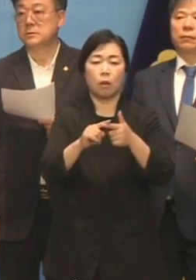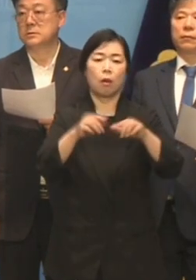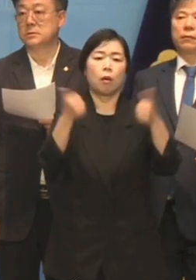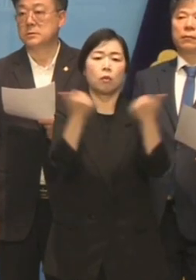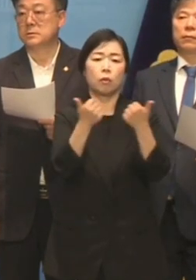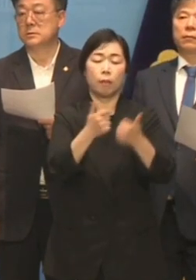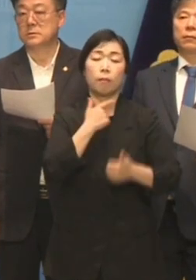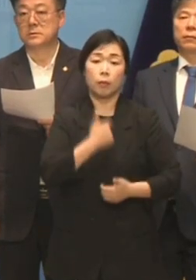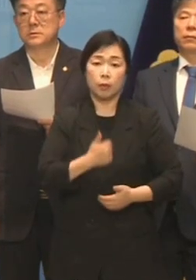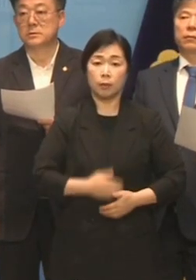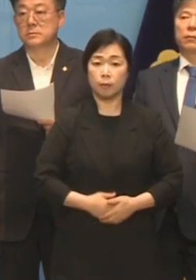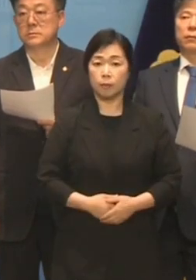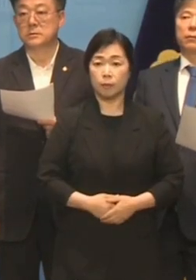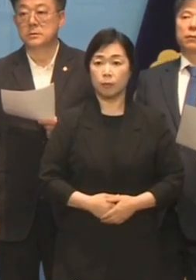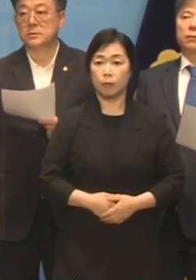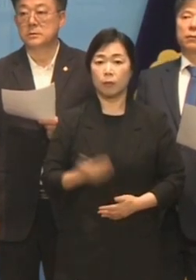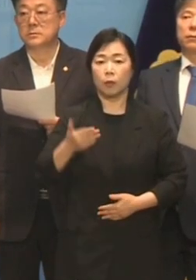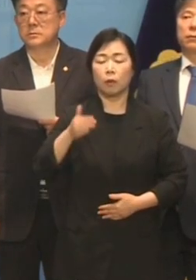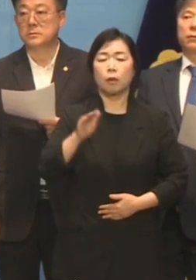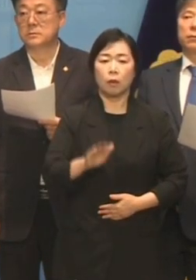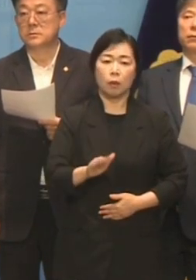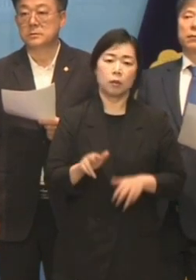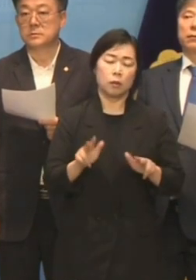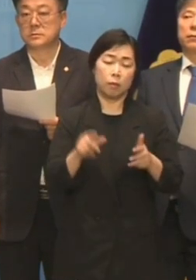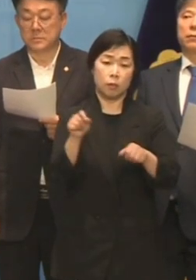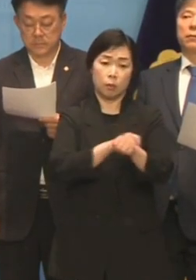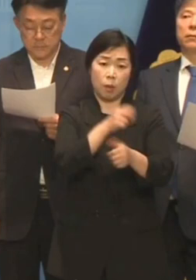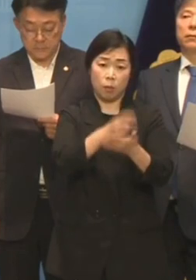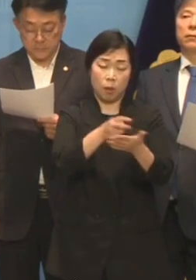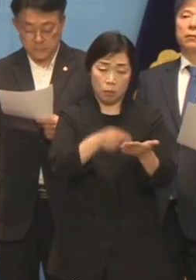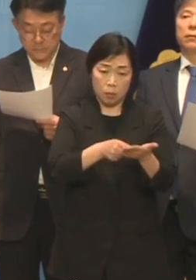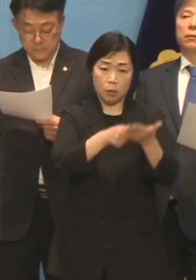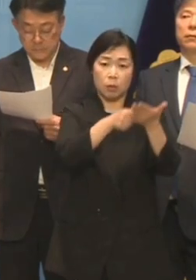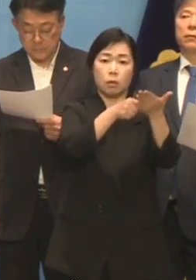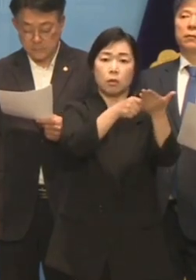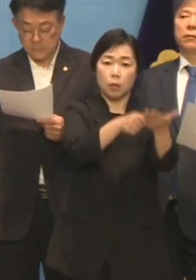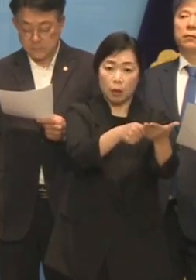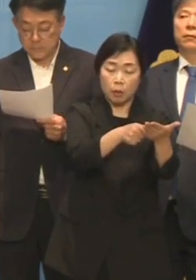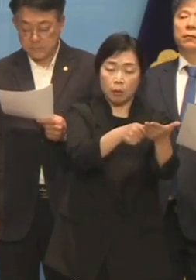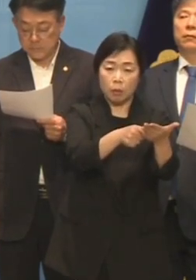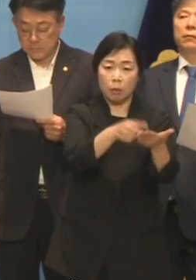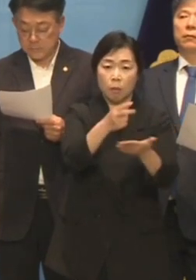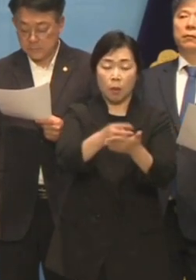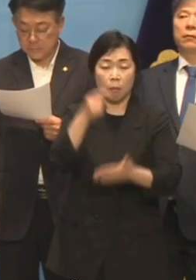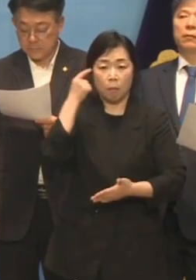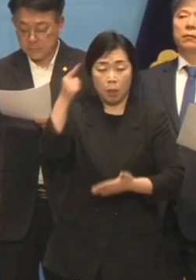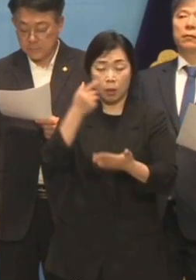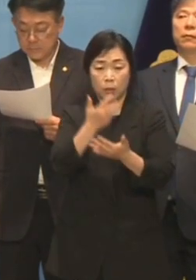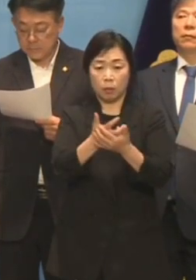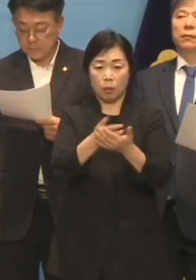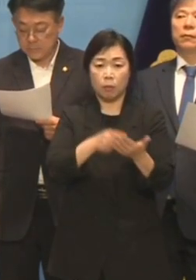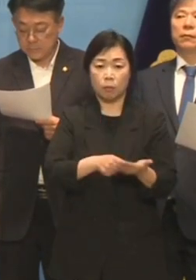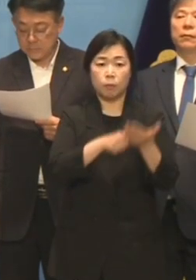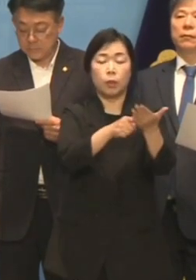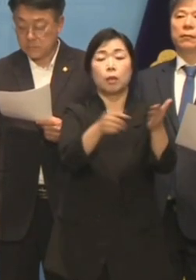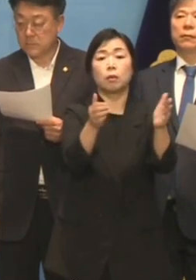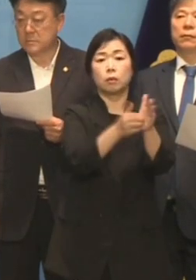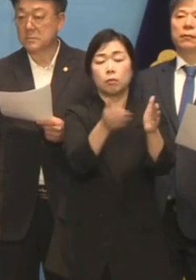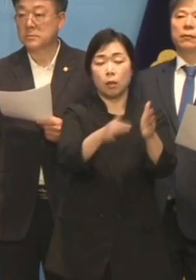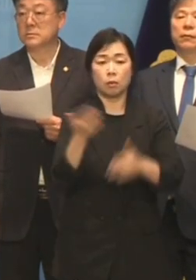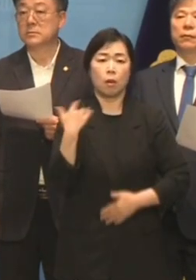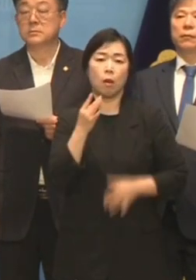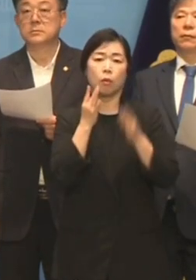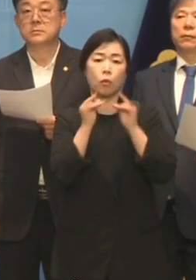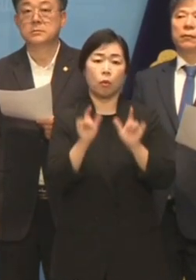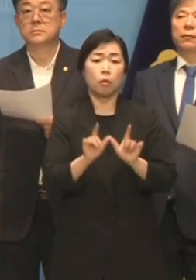논의했습니다. 그런데 지금 그 특별법안이 제안 발의가 되어 있는데요. 지난